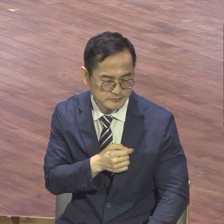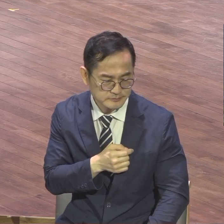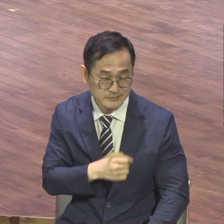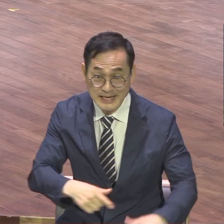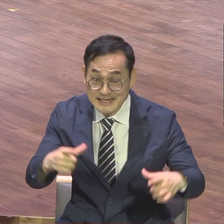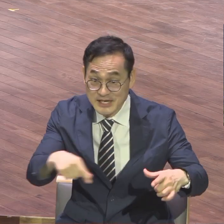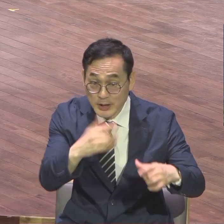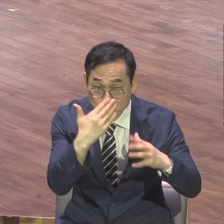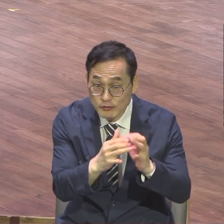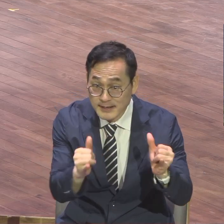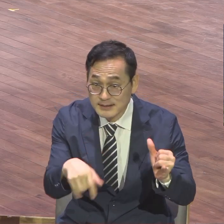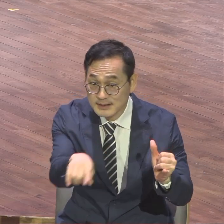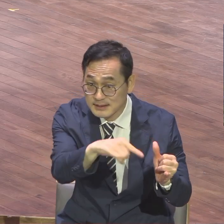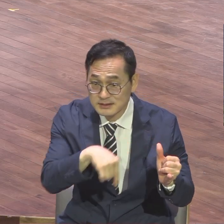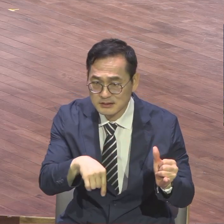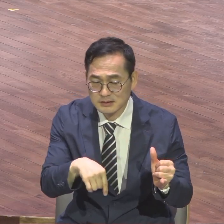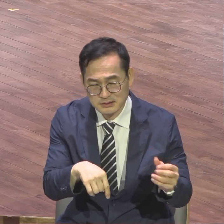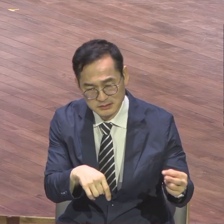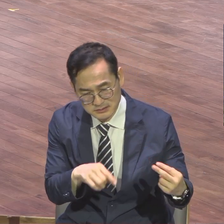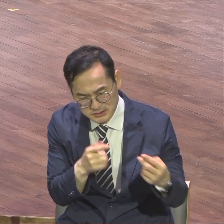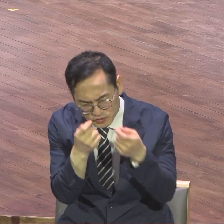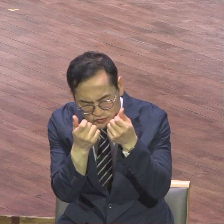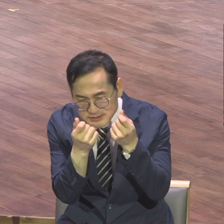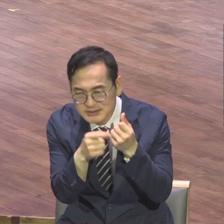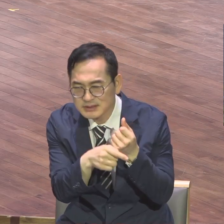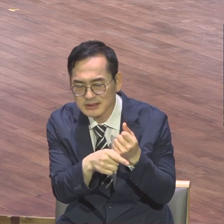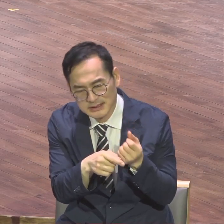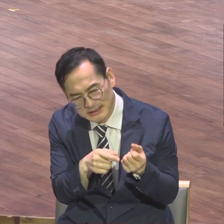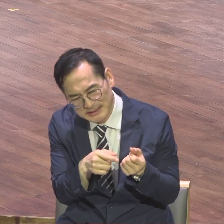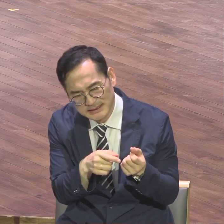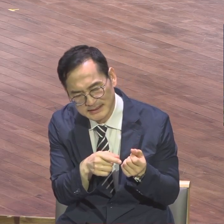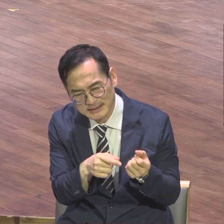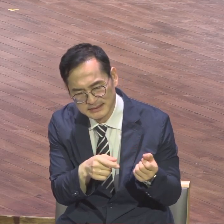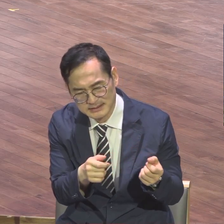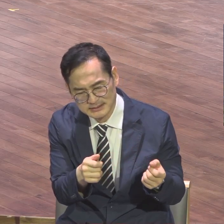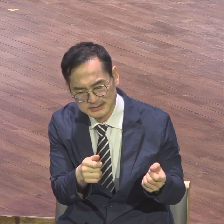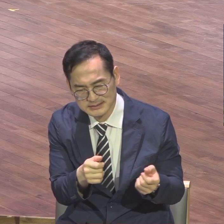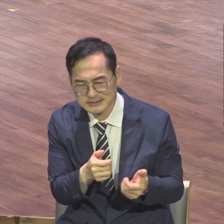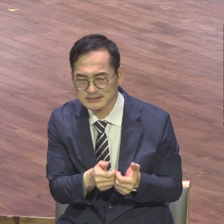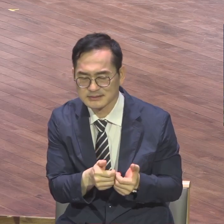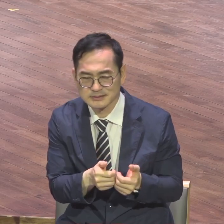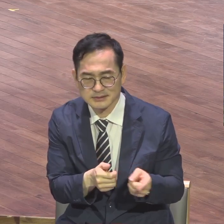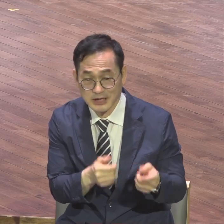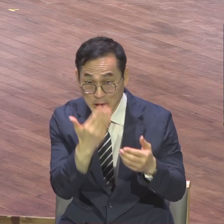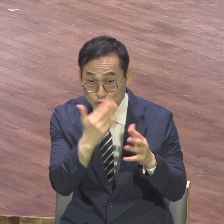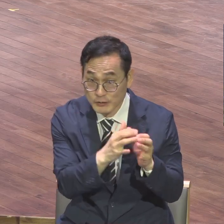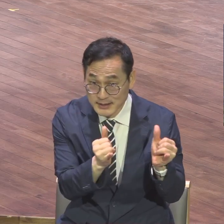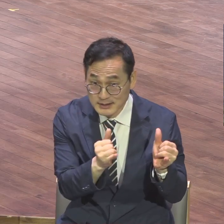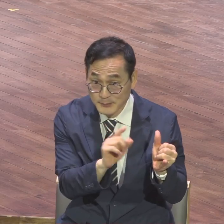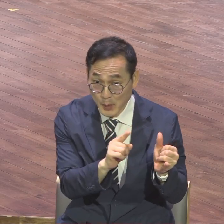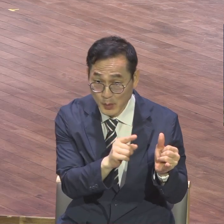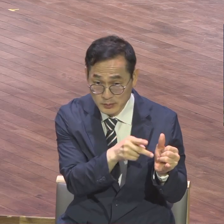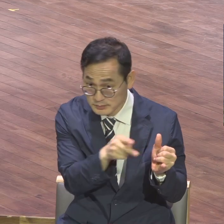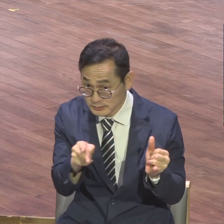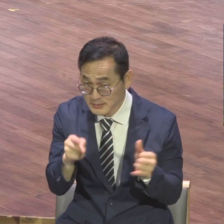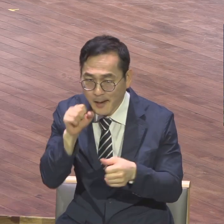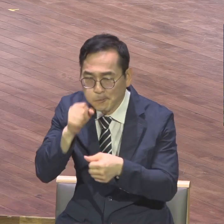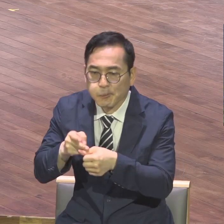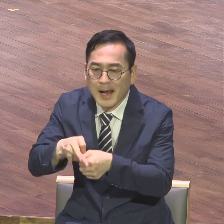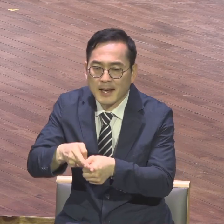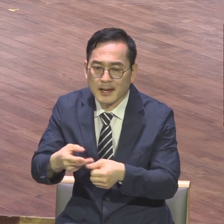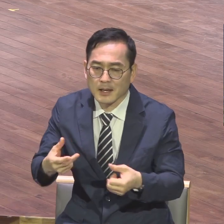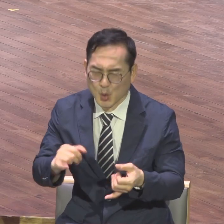지역에 있는 유대인들 때문이라고 그렇게 표현했습니다. 유대인이라는 말은 유대인에게는